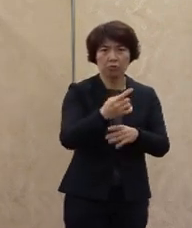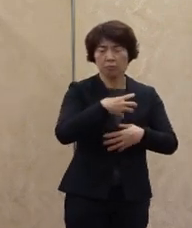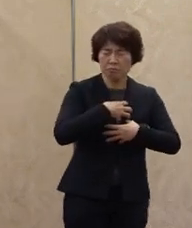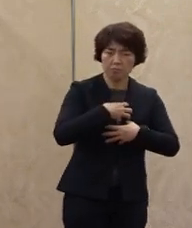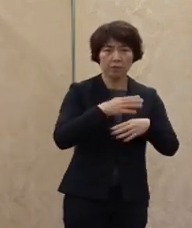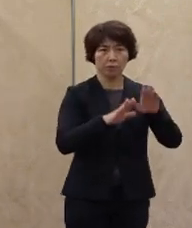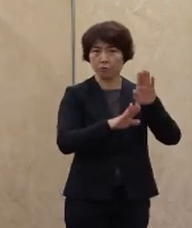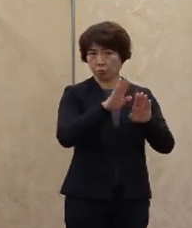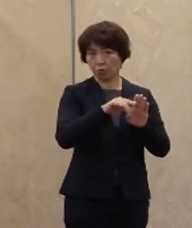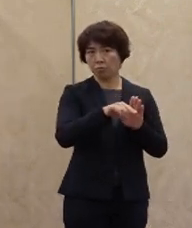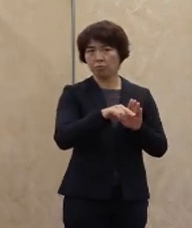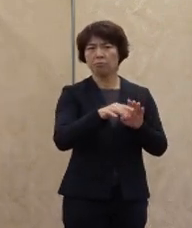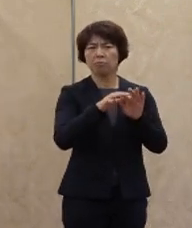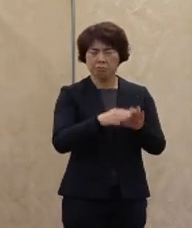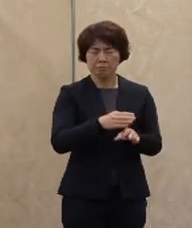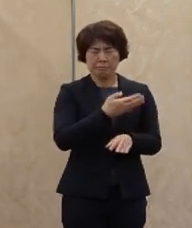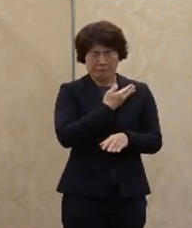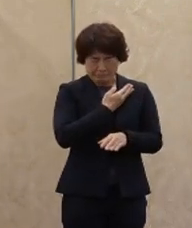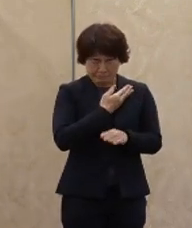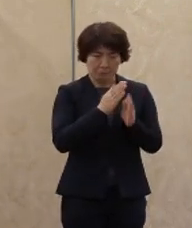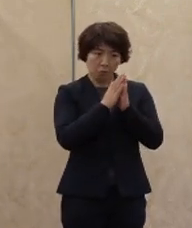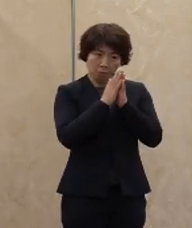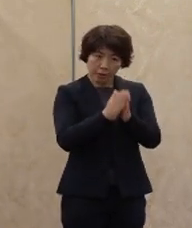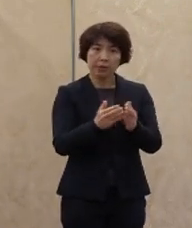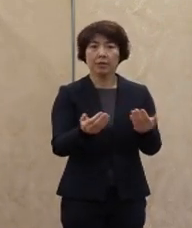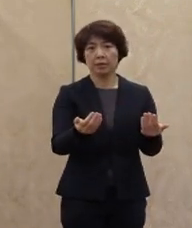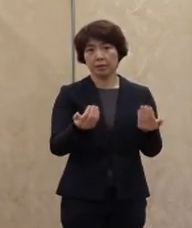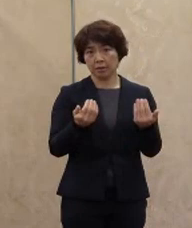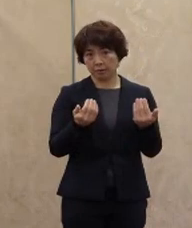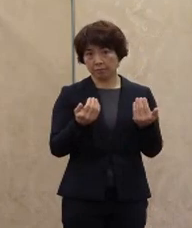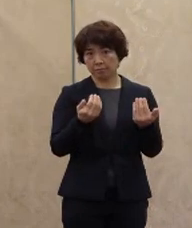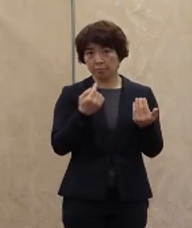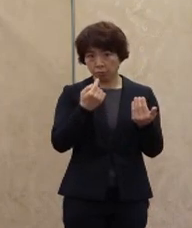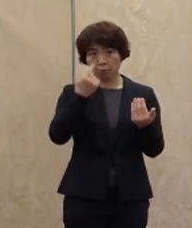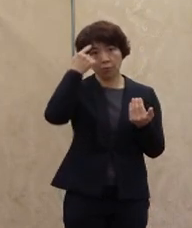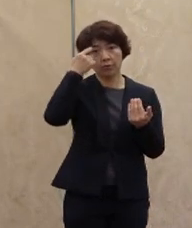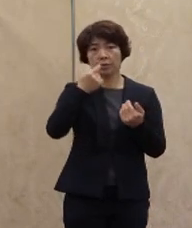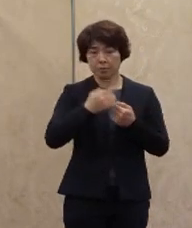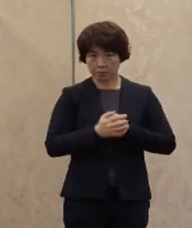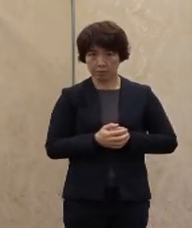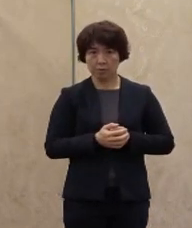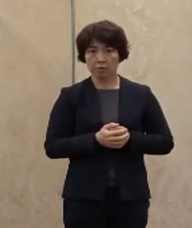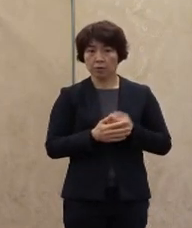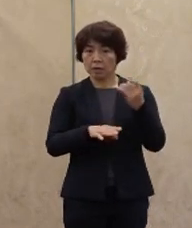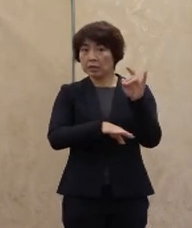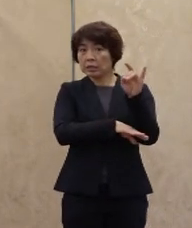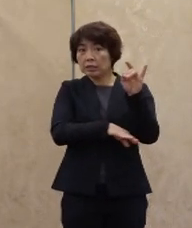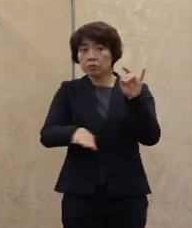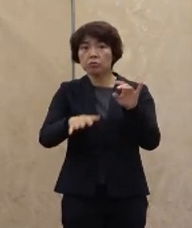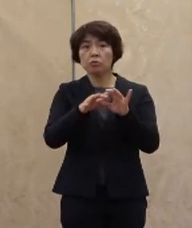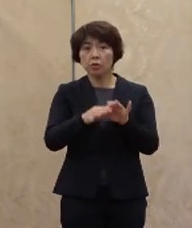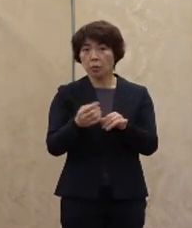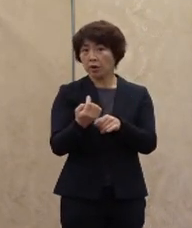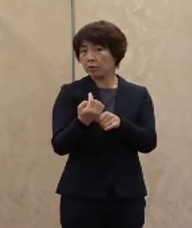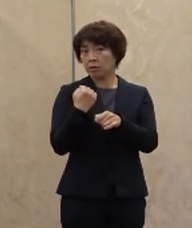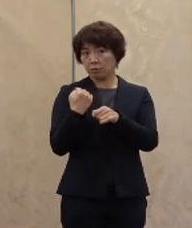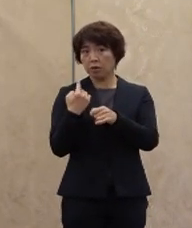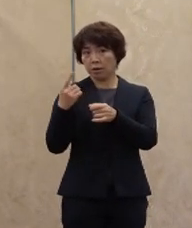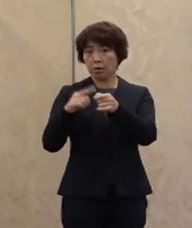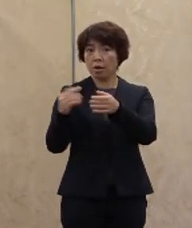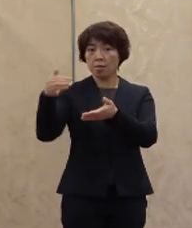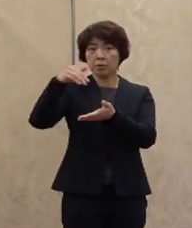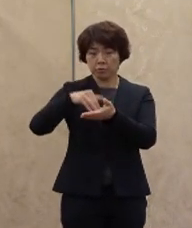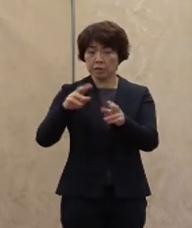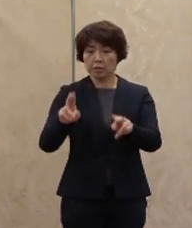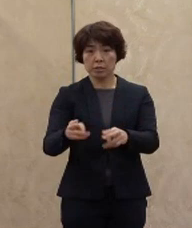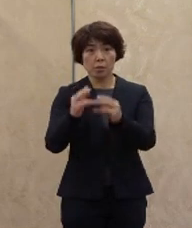を、ね、していかざるを得ない、うん、そういうふうに考えて、います。でこの基準については昨年の年末に専門家の会